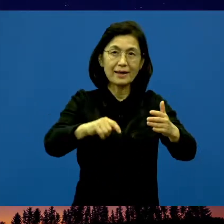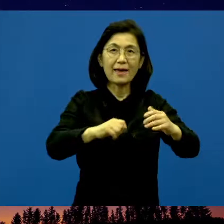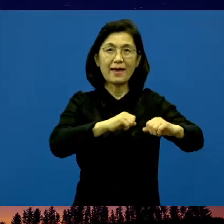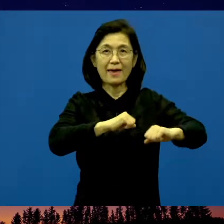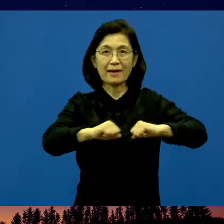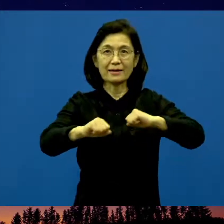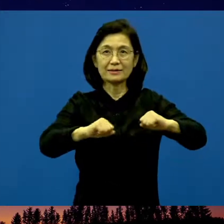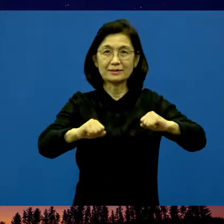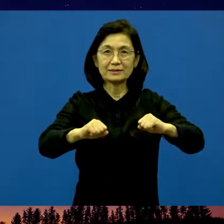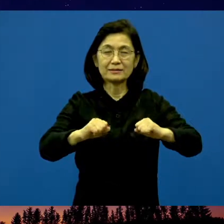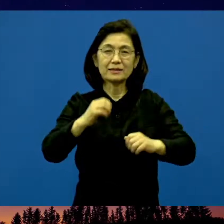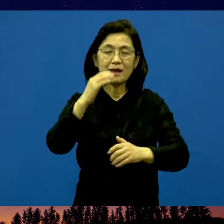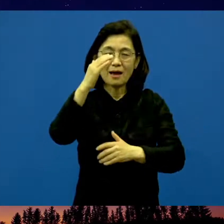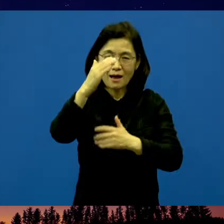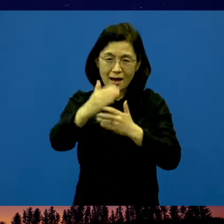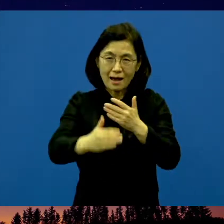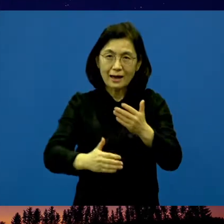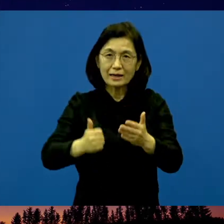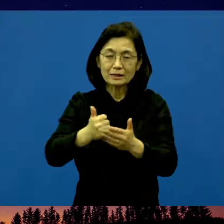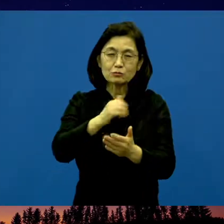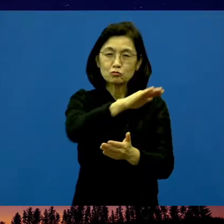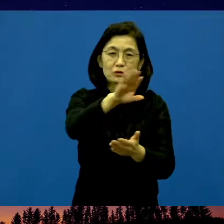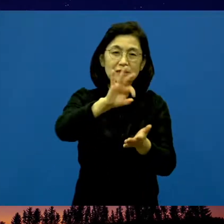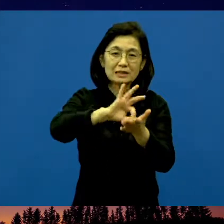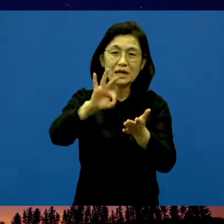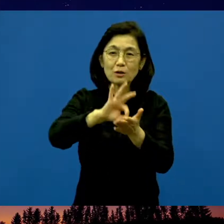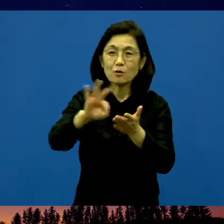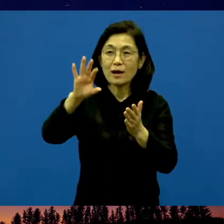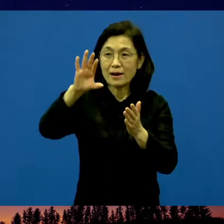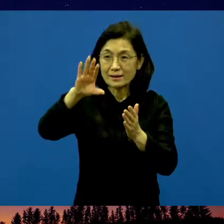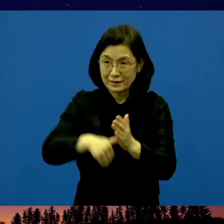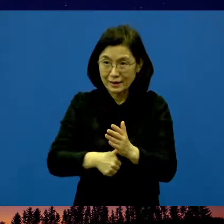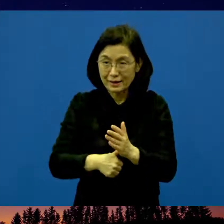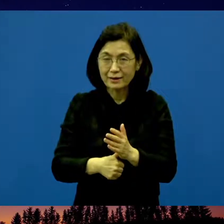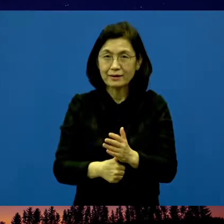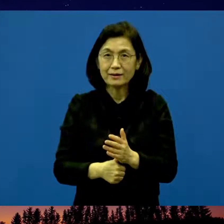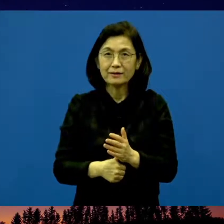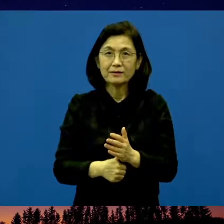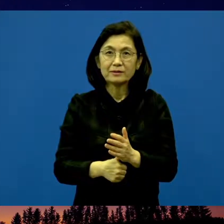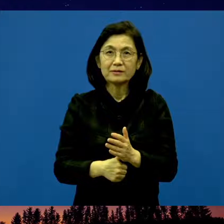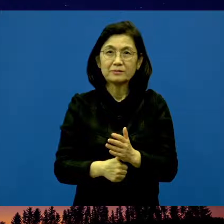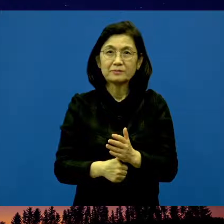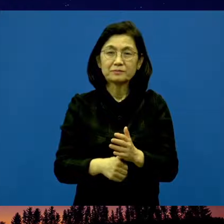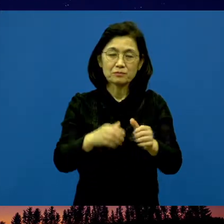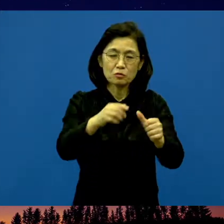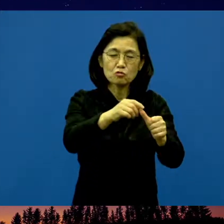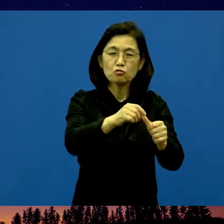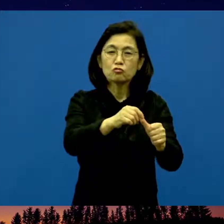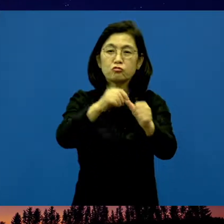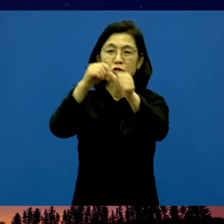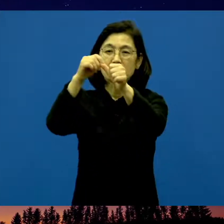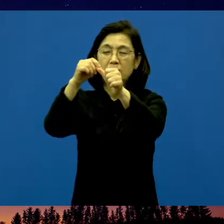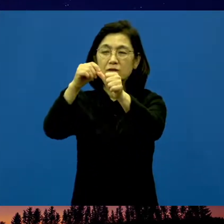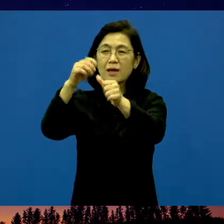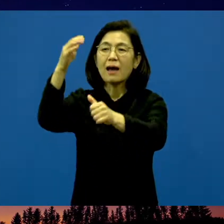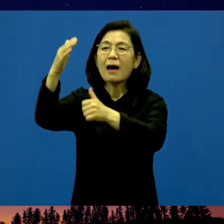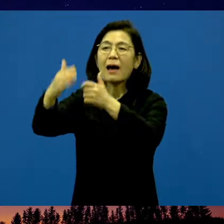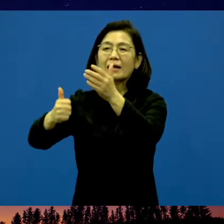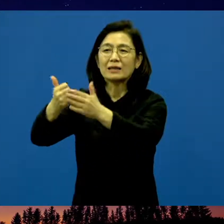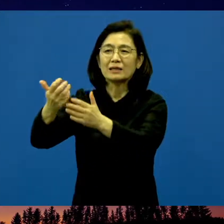있습니다. 하나님은 우리를 움직이시는 분이시죠. 여러분, 구원은 전적으로 하나님의 영역입니다.